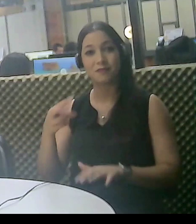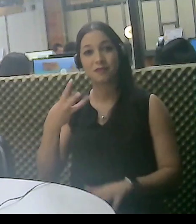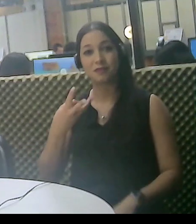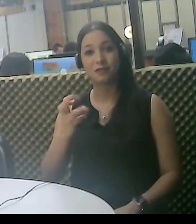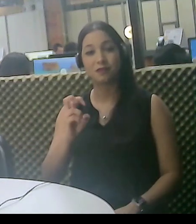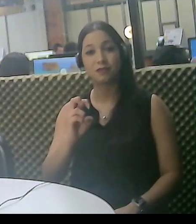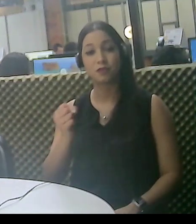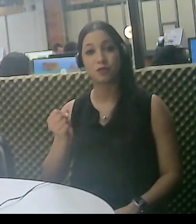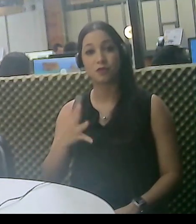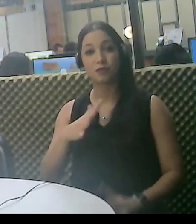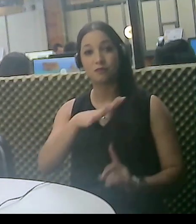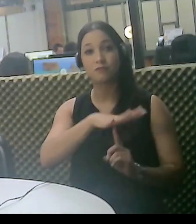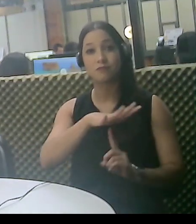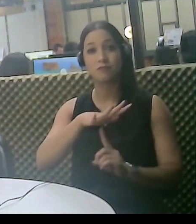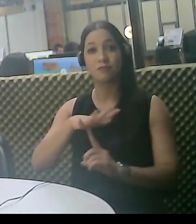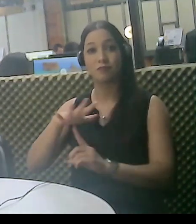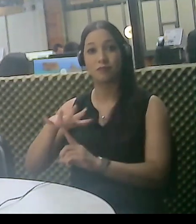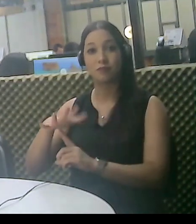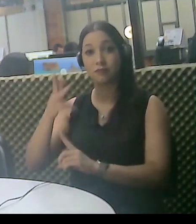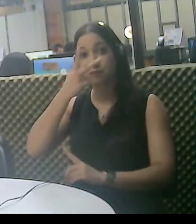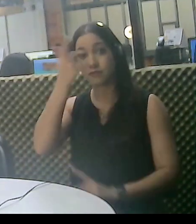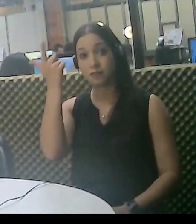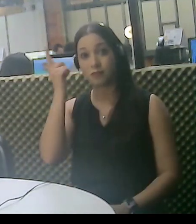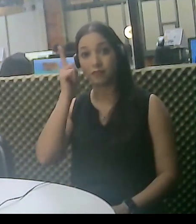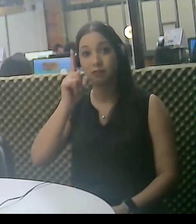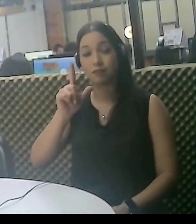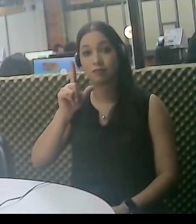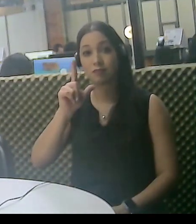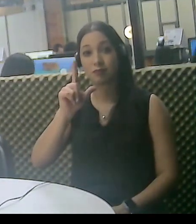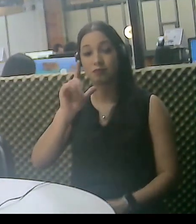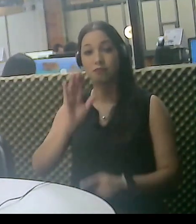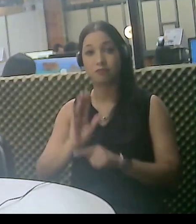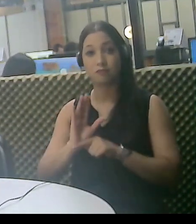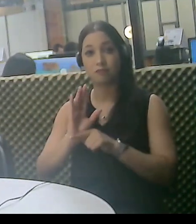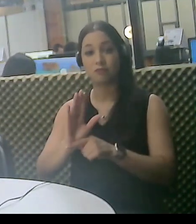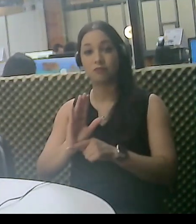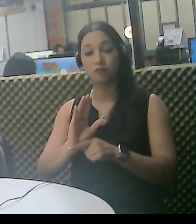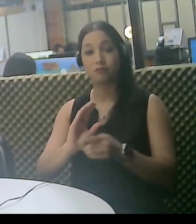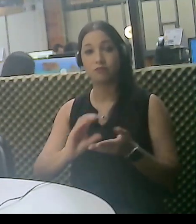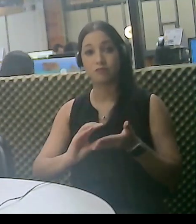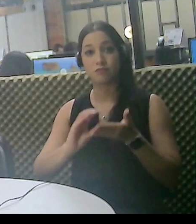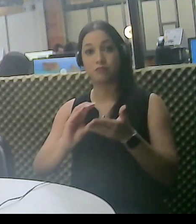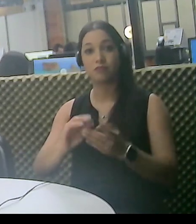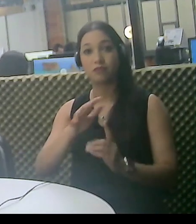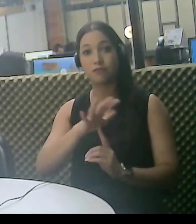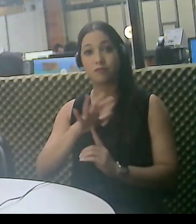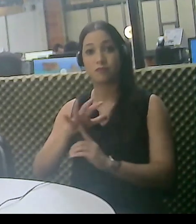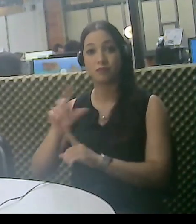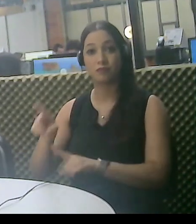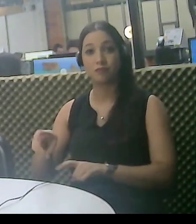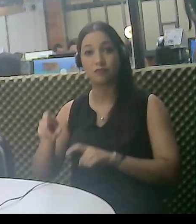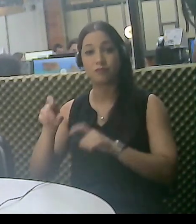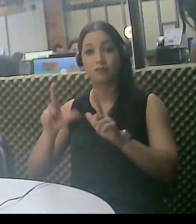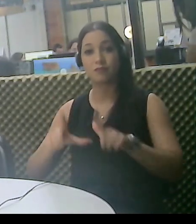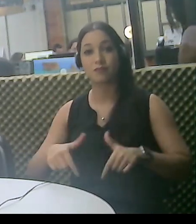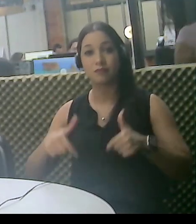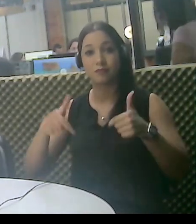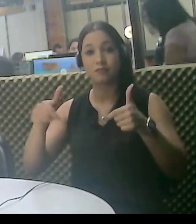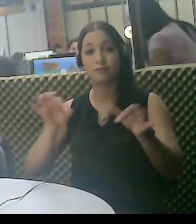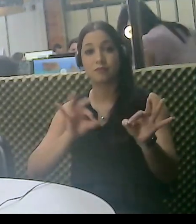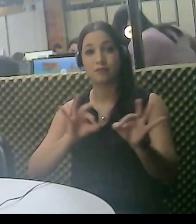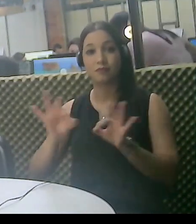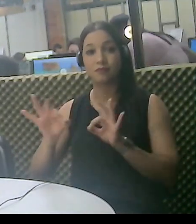novas barracas para os produtores contemplados com o subsídio que beneficia a Feira do Produtor. A ação faz parte do Programa